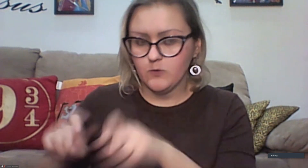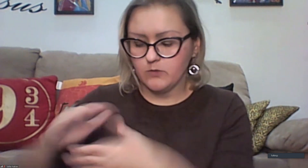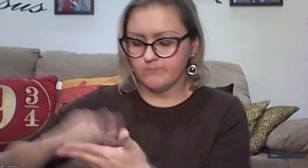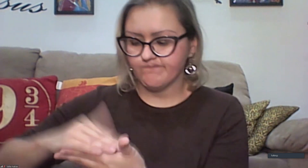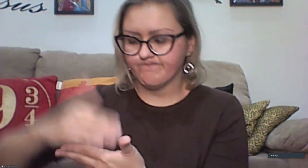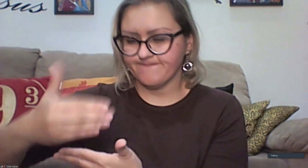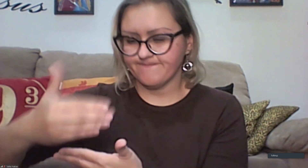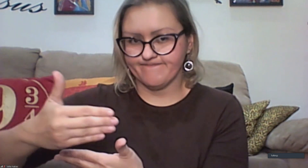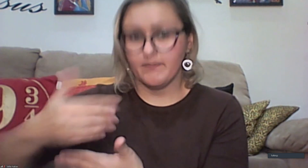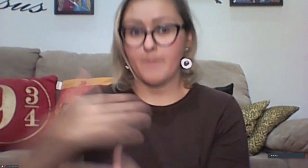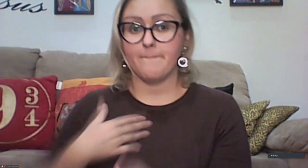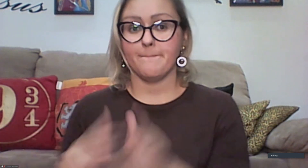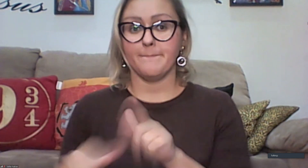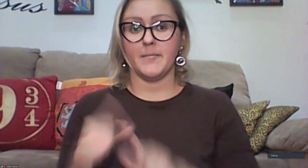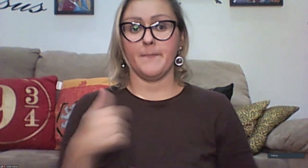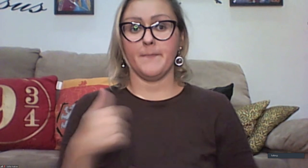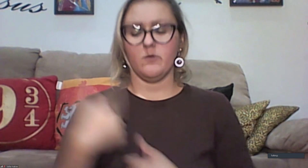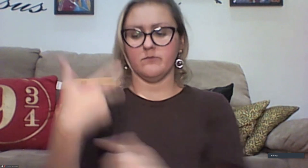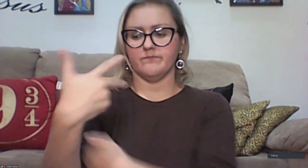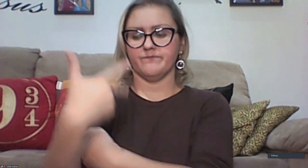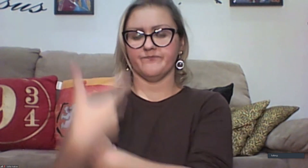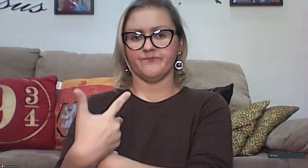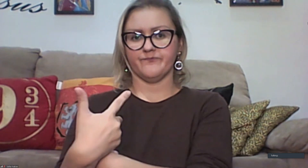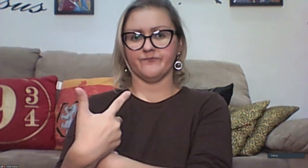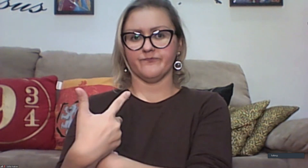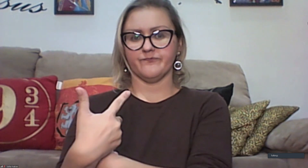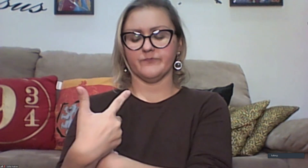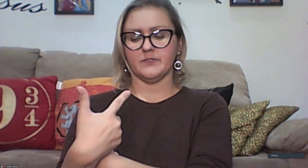abrir lá o laptop, vou colocar minha webcam,